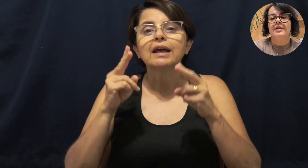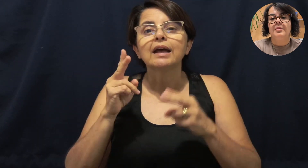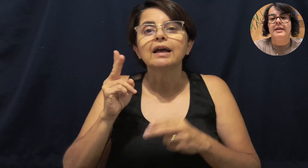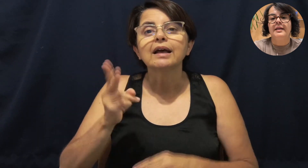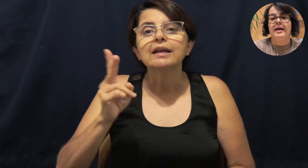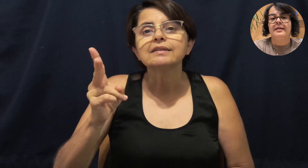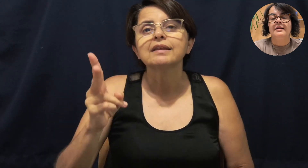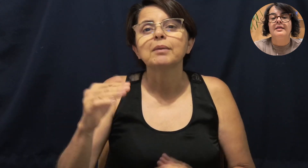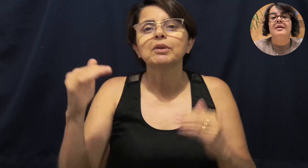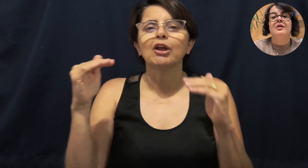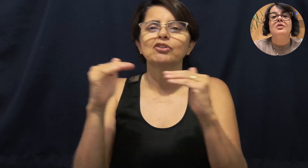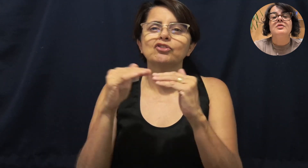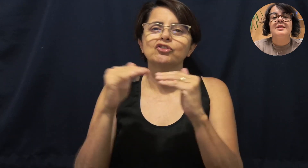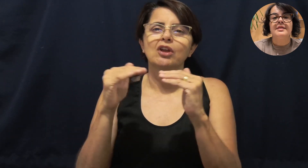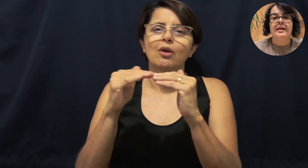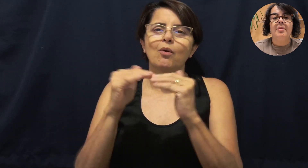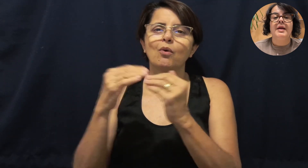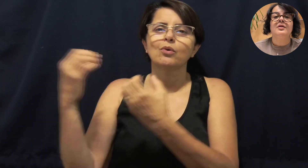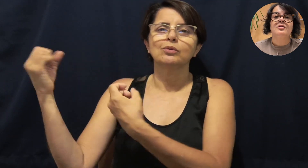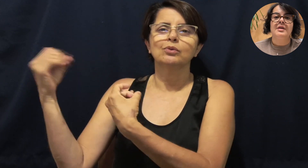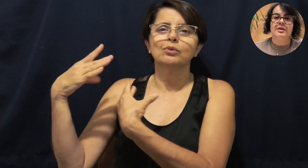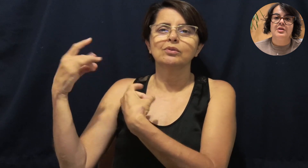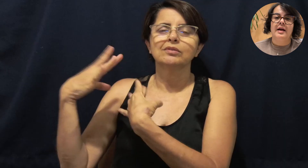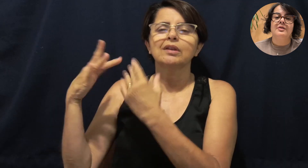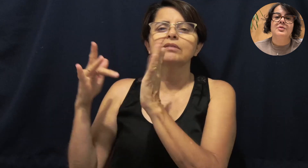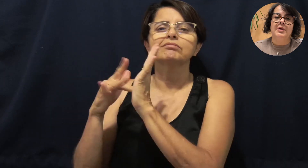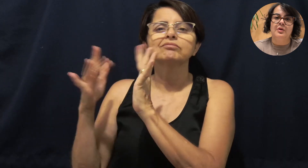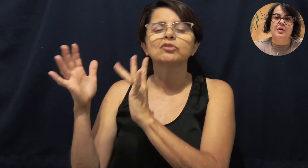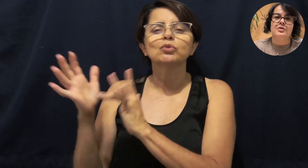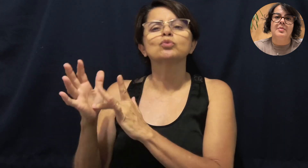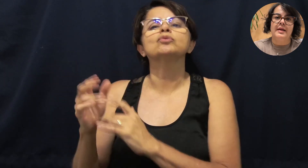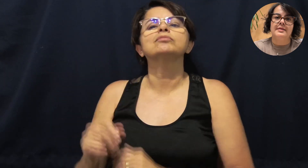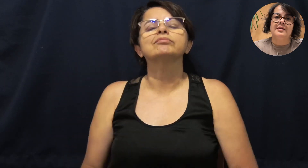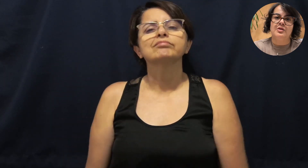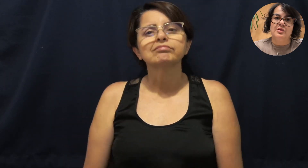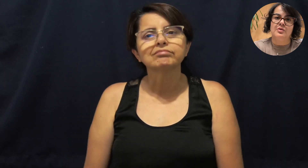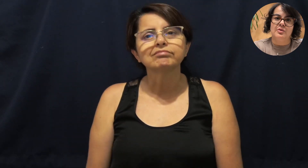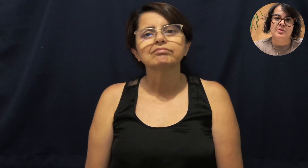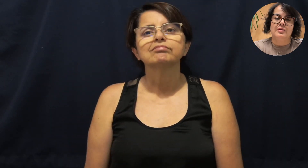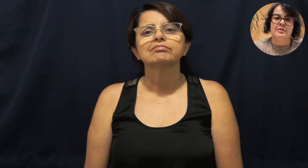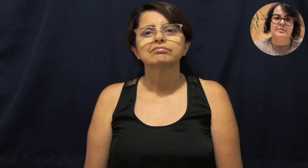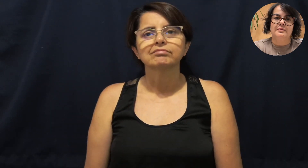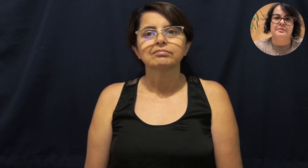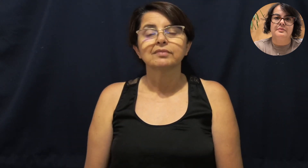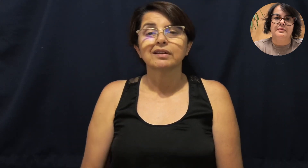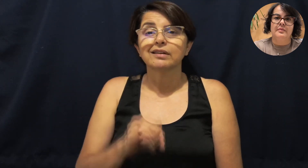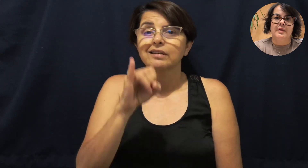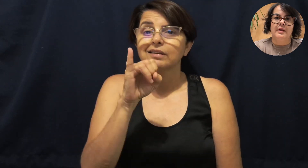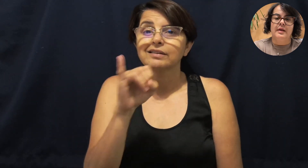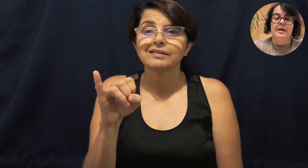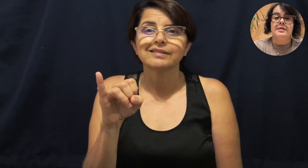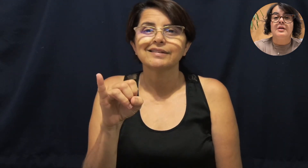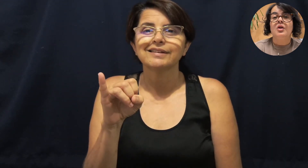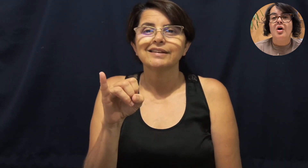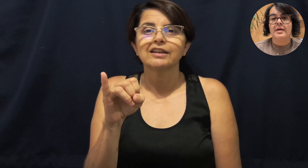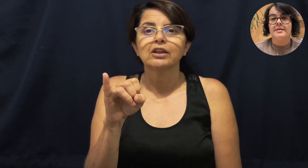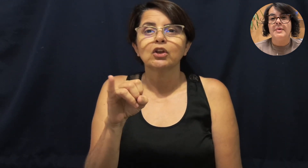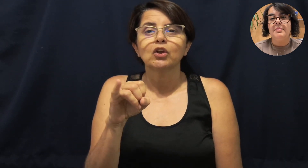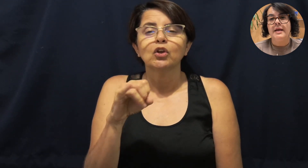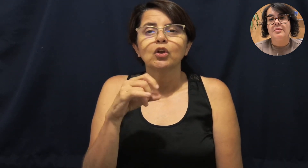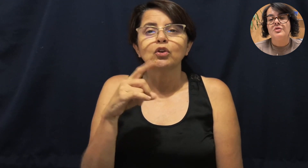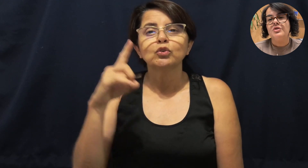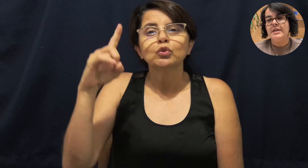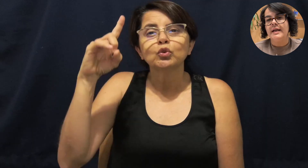estar fundamentada nos ensinamentos deixados pelo nosso Mestre Jesus. Se